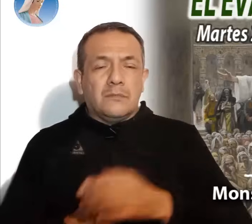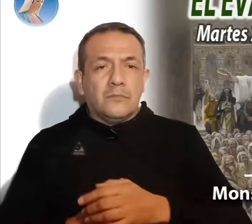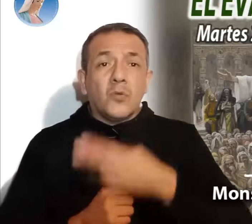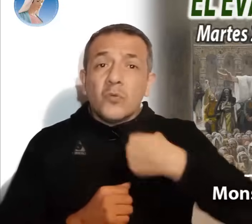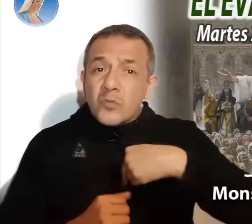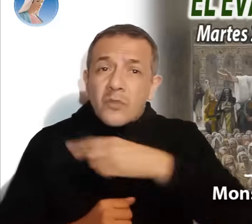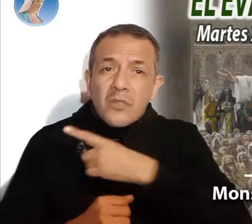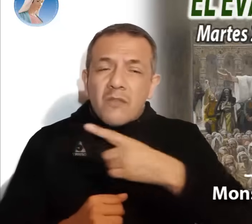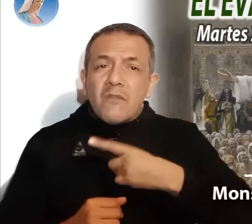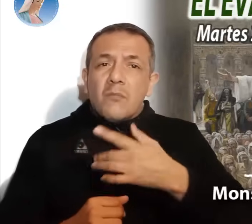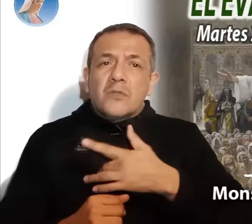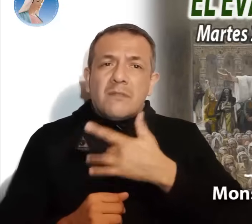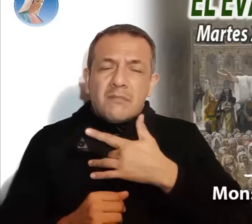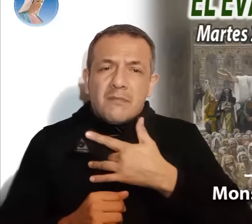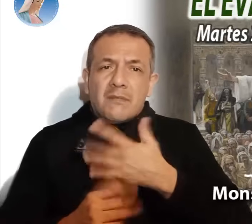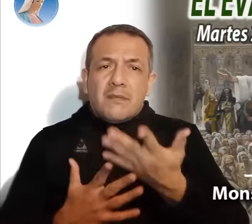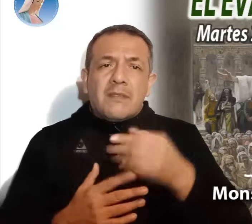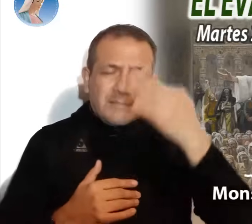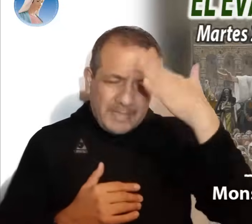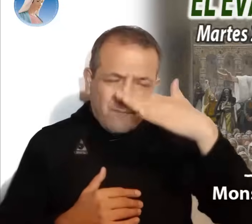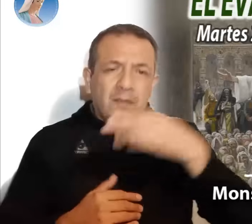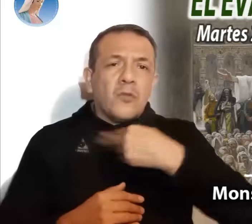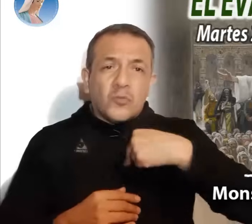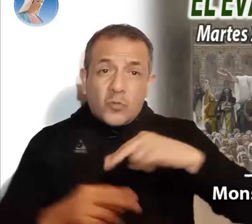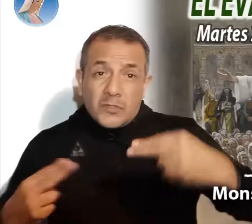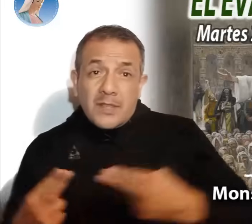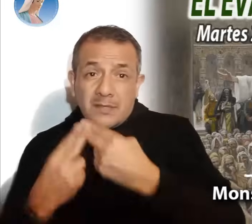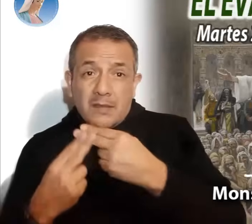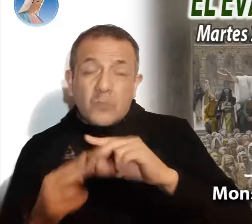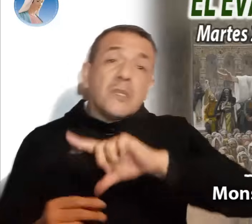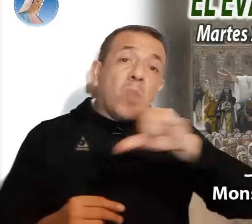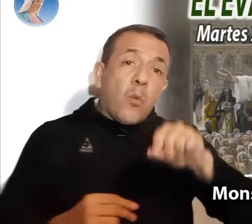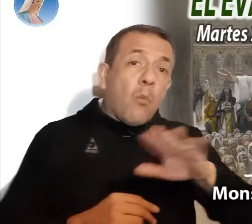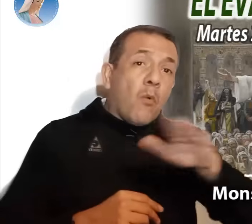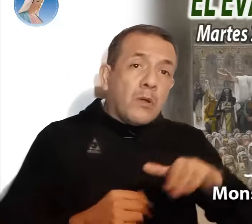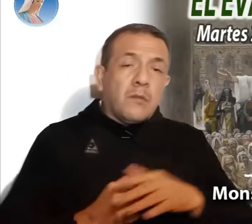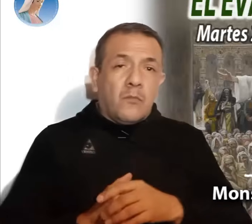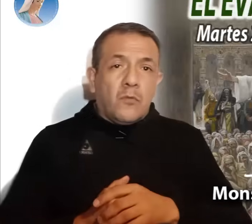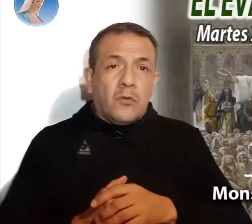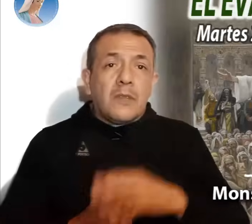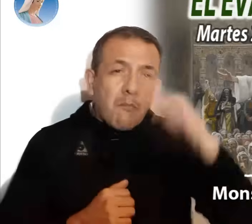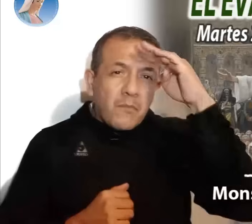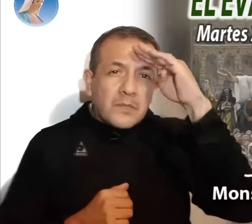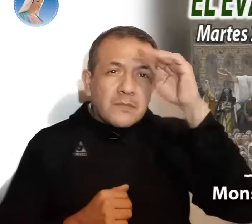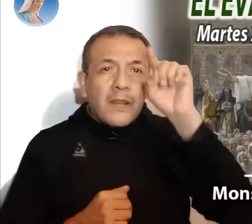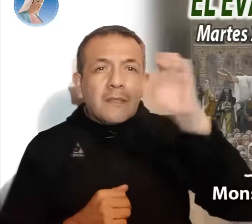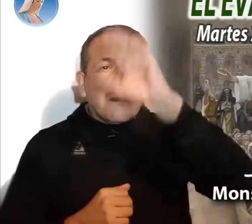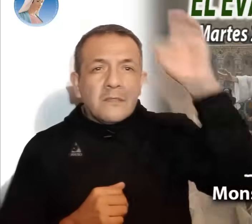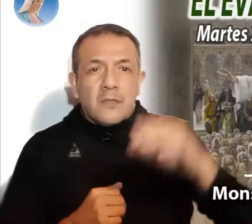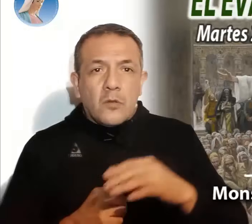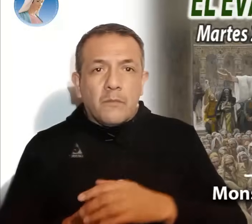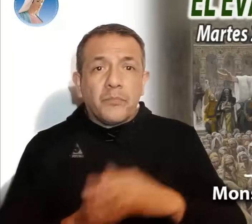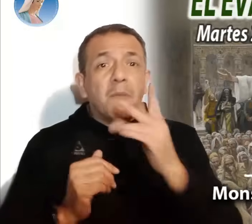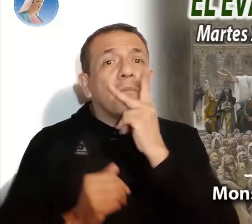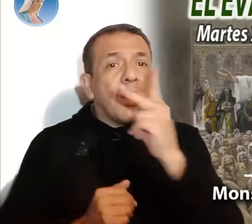esta vida y prepararnos para la futura morada. Las palabras de Jesús hoy tienen que despertarnos de nuestra modorra